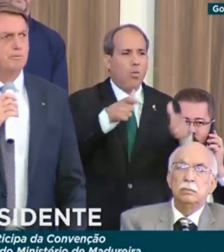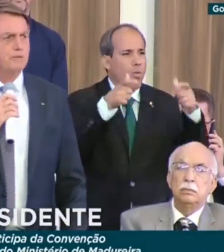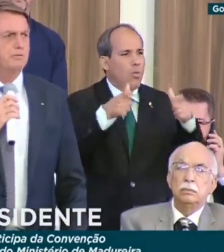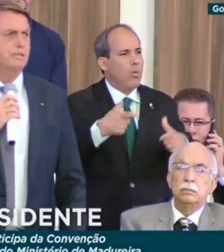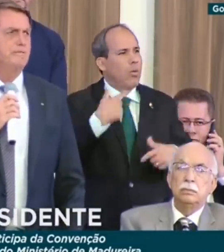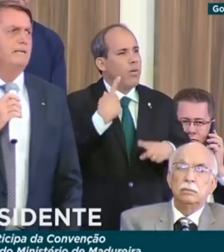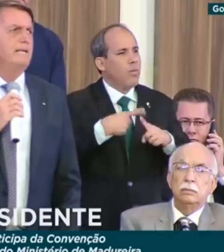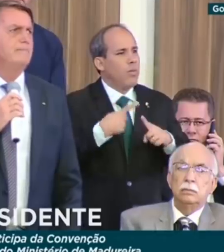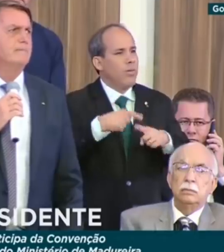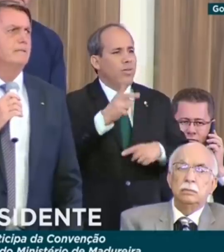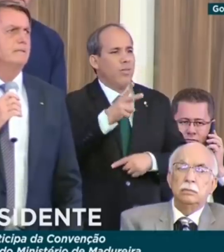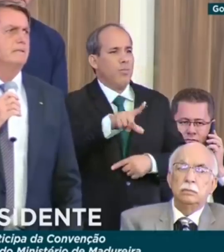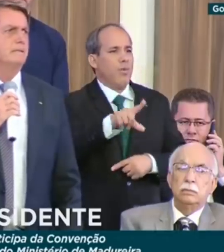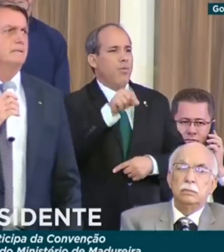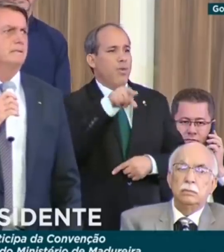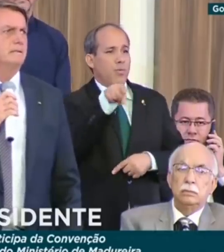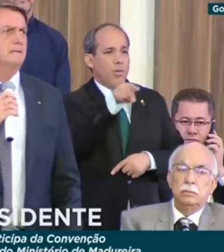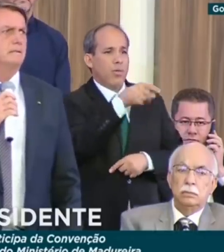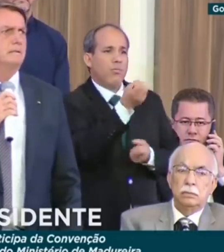mais ouvir do que falar.